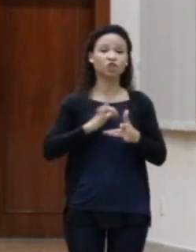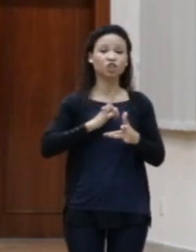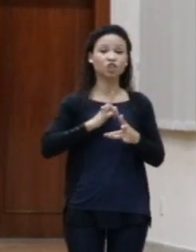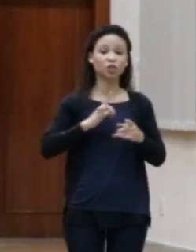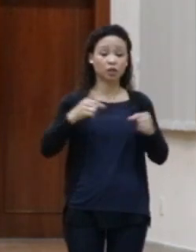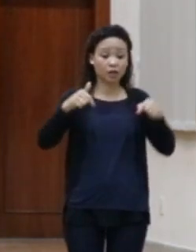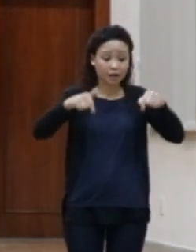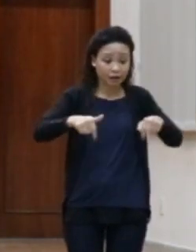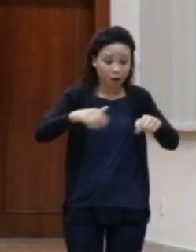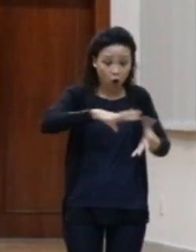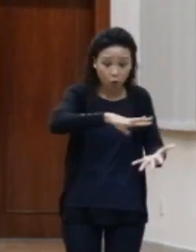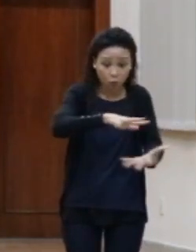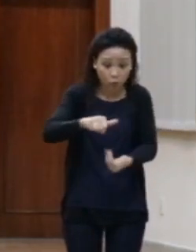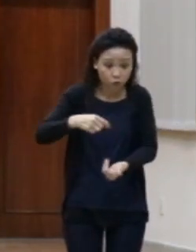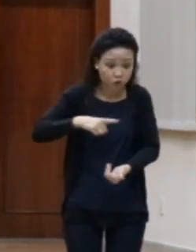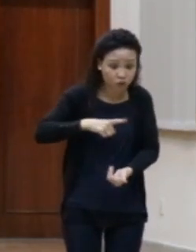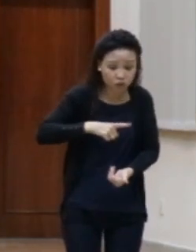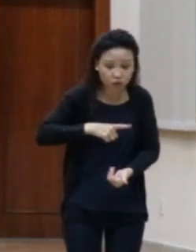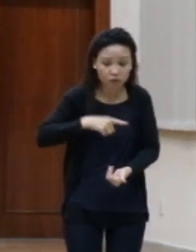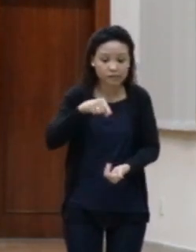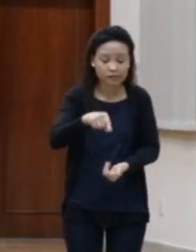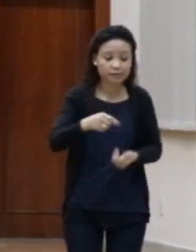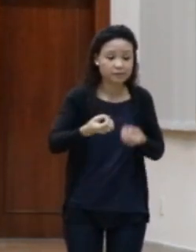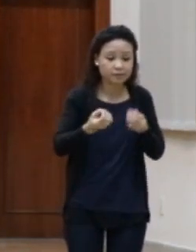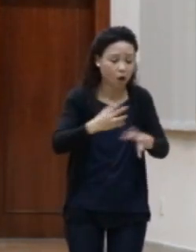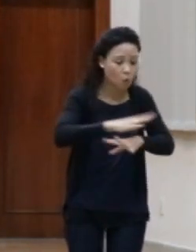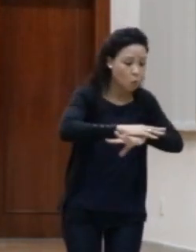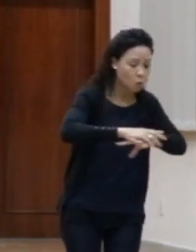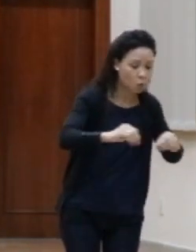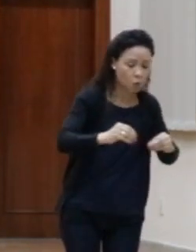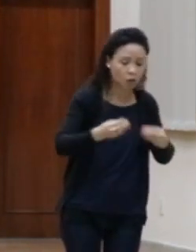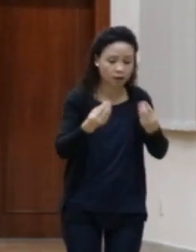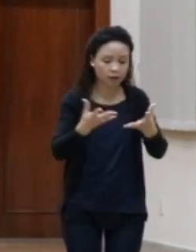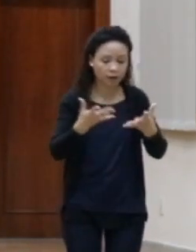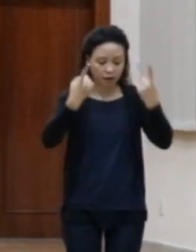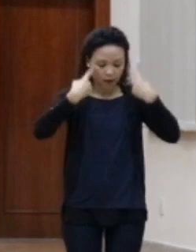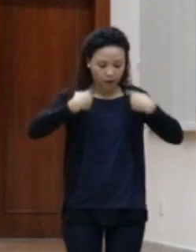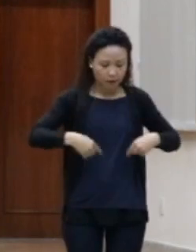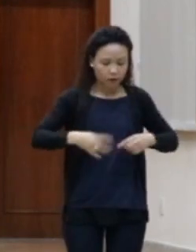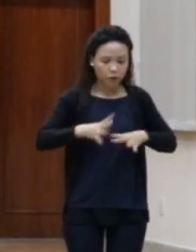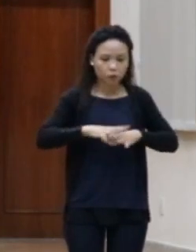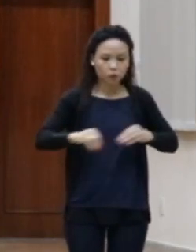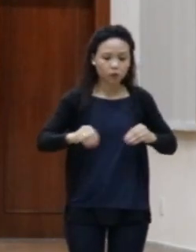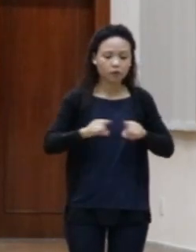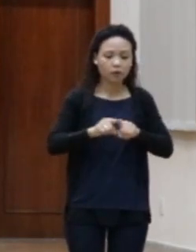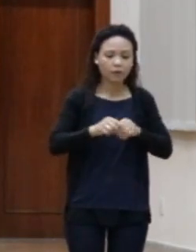pessoas, aliviando o seu sofrimento físico, aliviando as suas dores, proclamando a sua palavra de